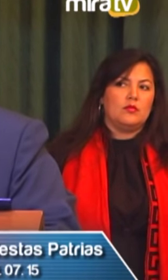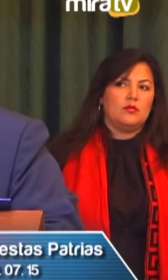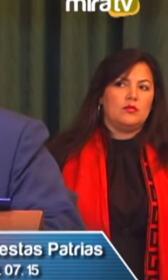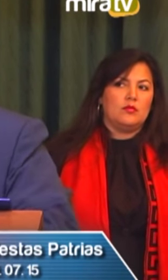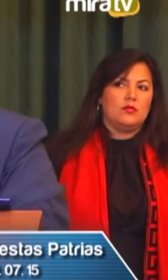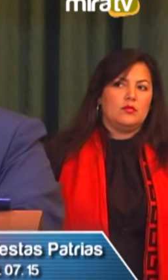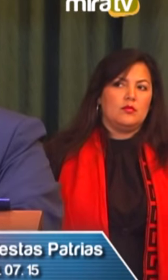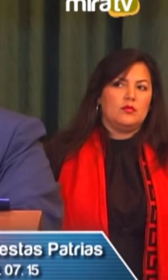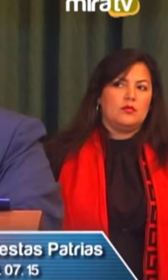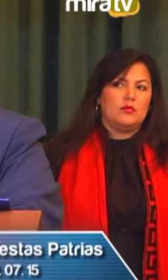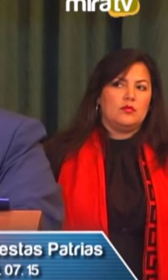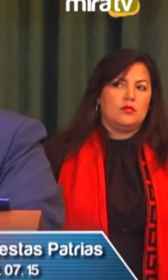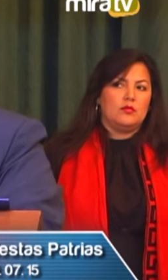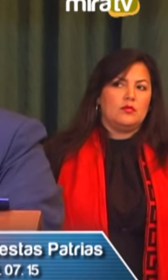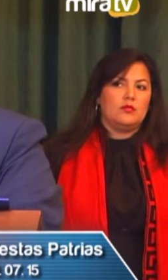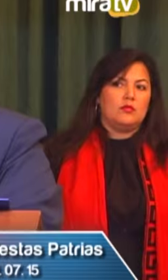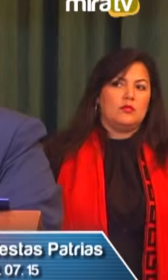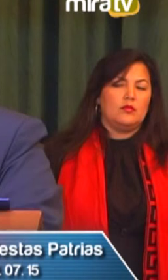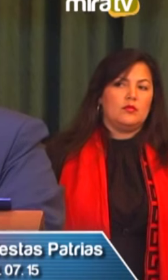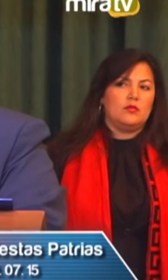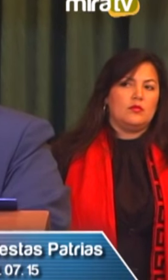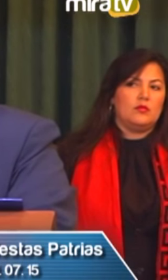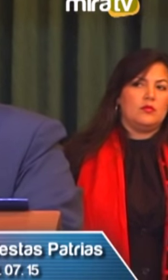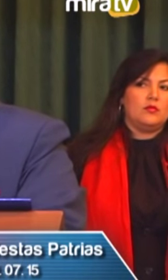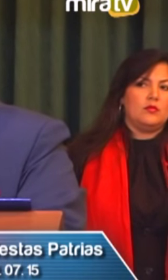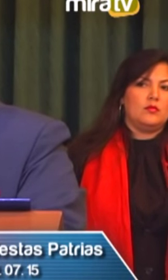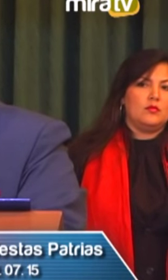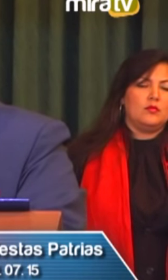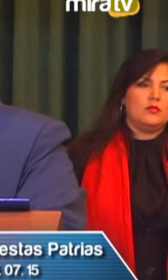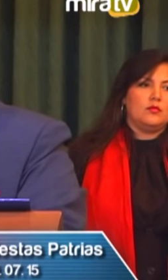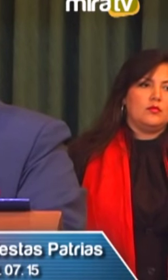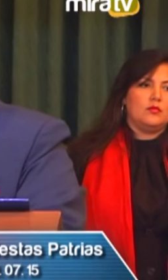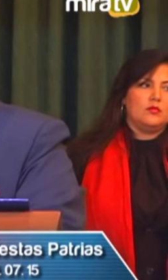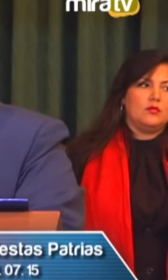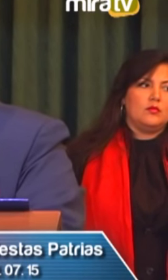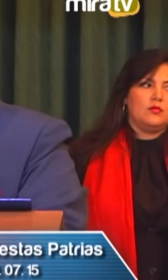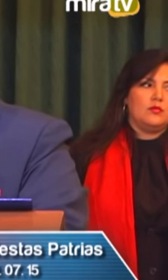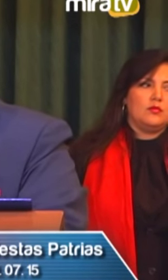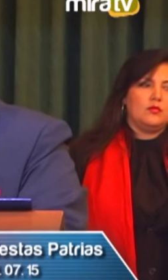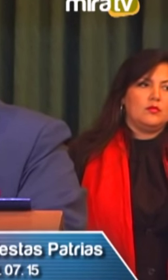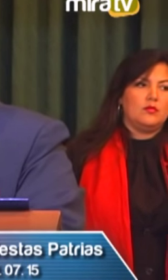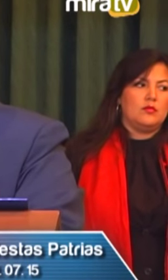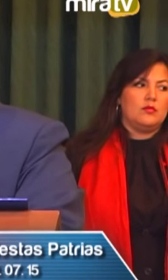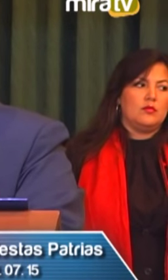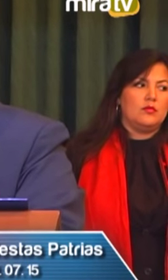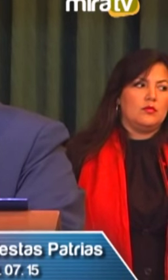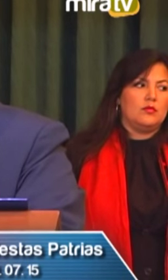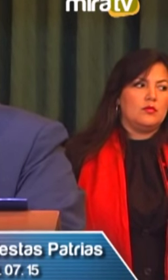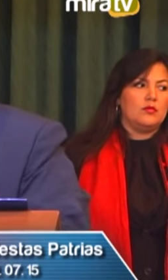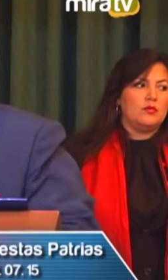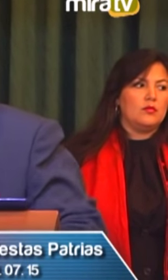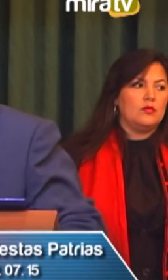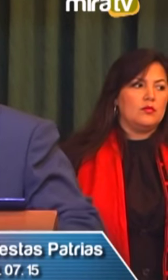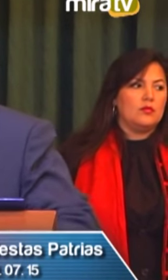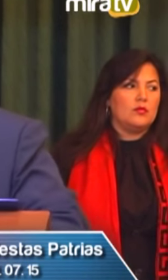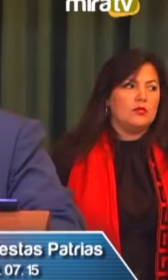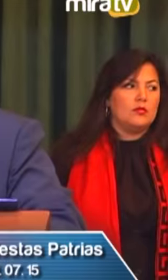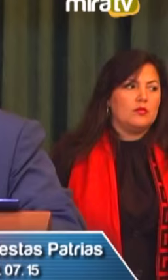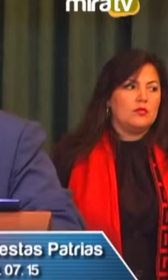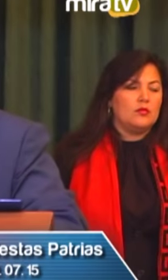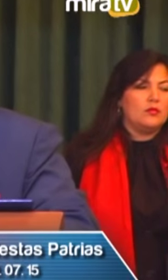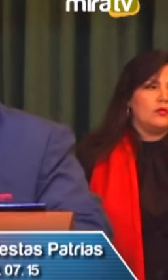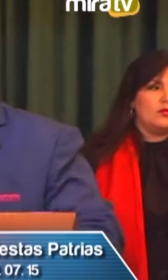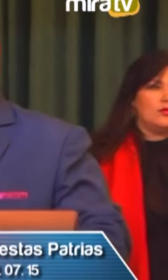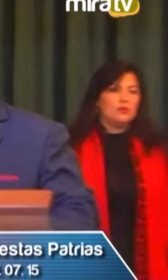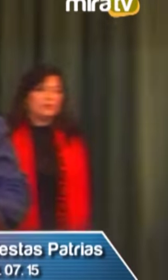A continuación, damas y caballeros, el señor alcalde de Miraflores dará inicio a la sesión solemne del Consejo Municipal de